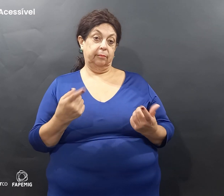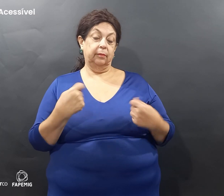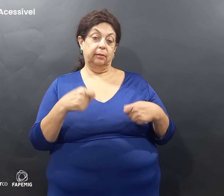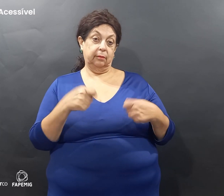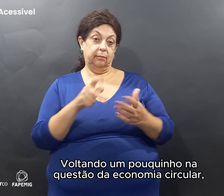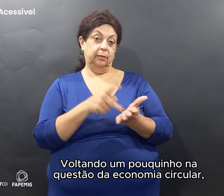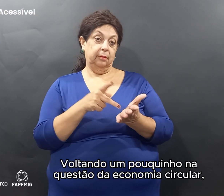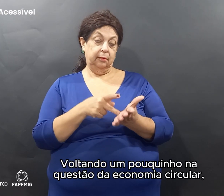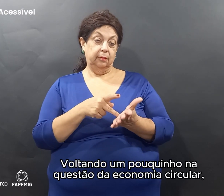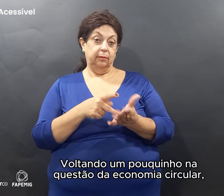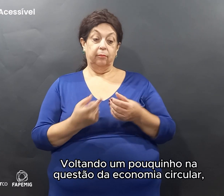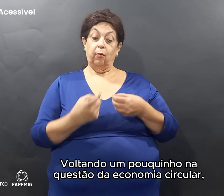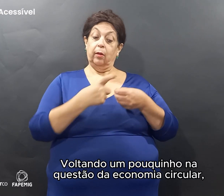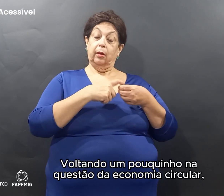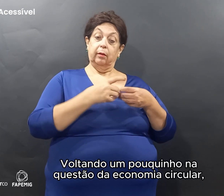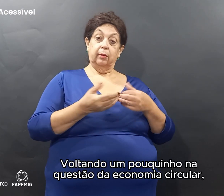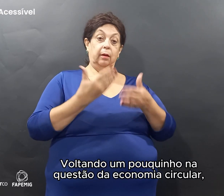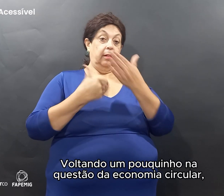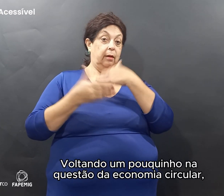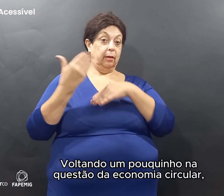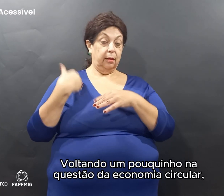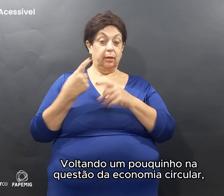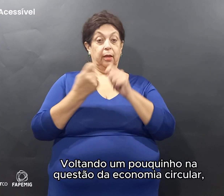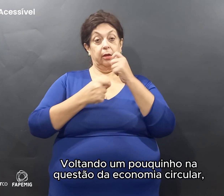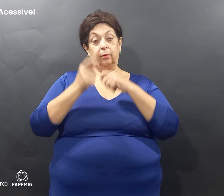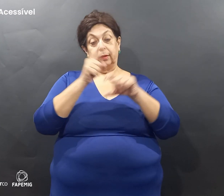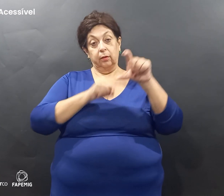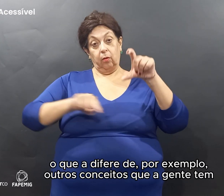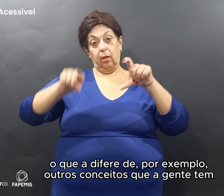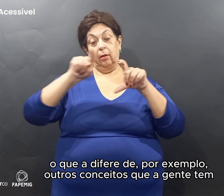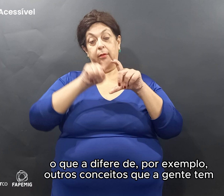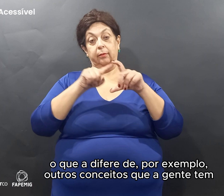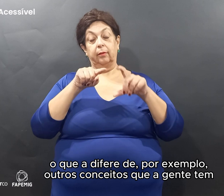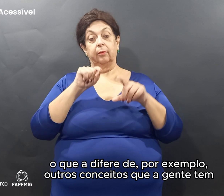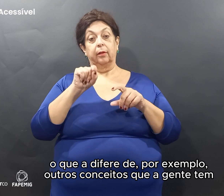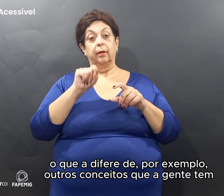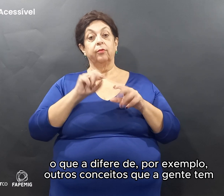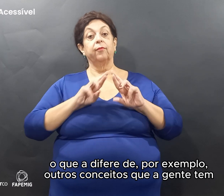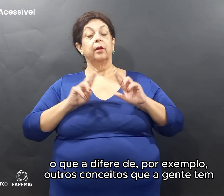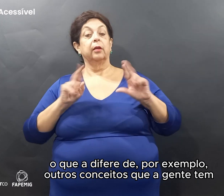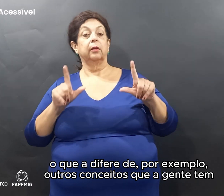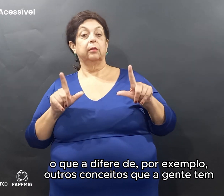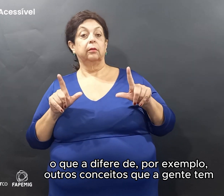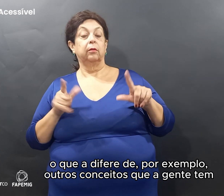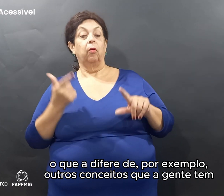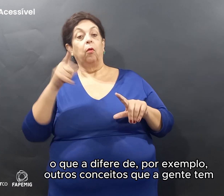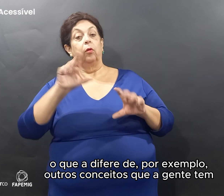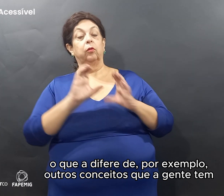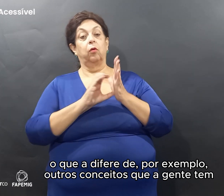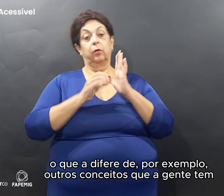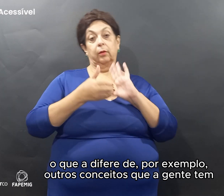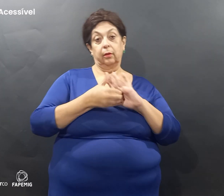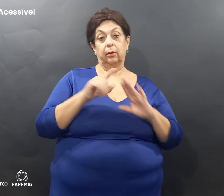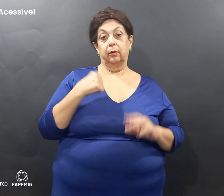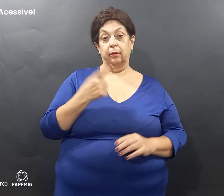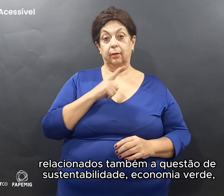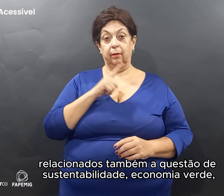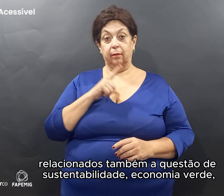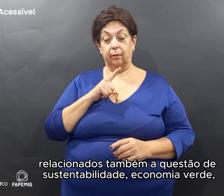necessário. Voltando um pouquinho na questão da economia circular, o que difere ela de, por exemplo, outros conceitos que a gente tem